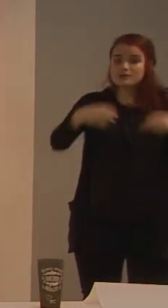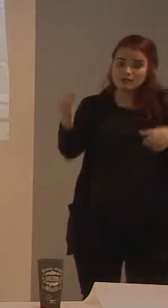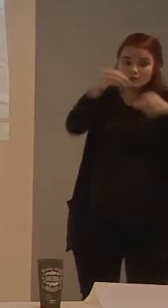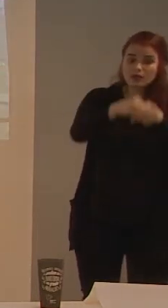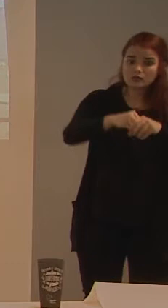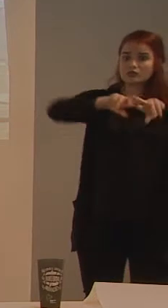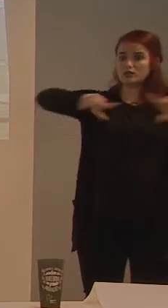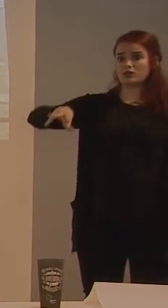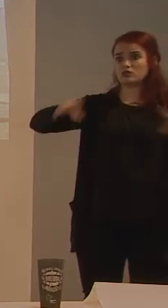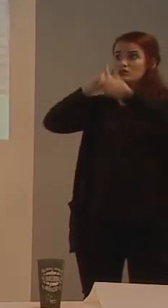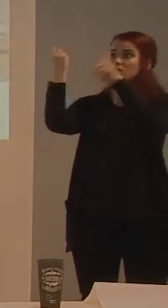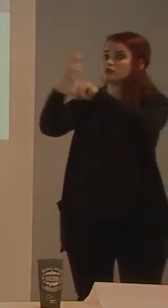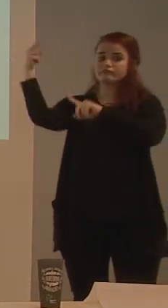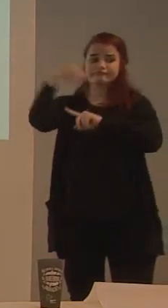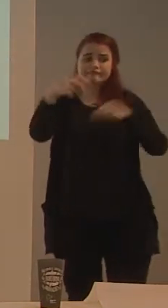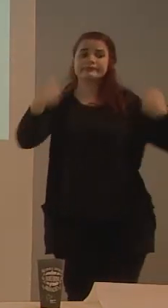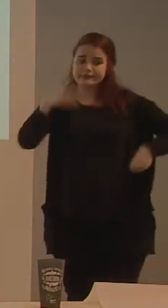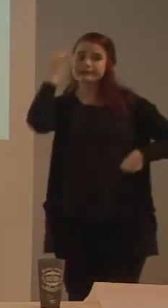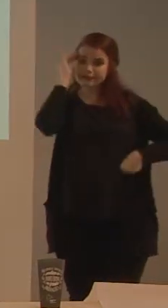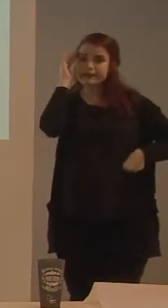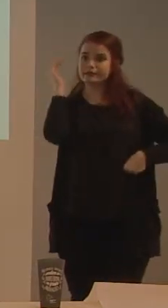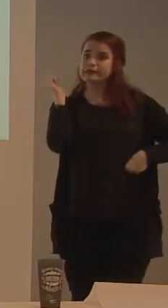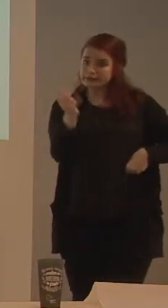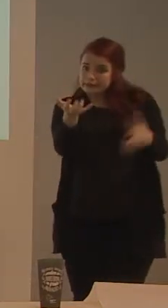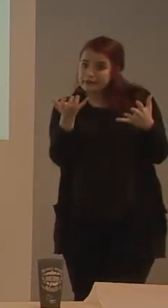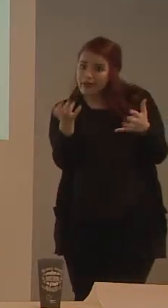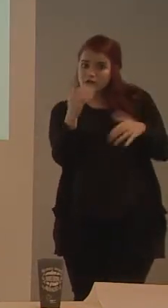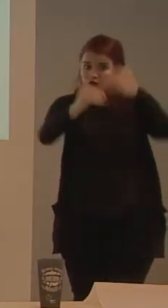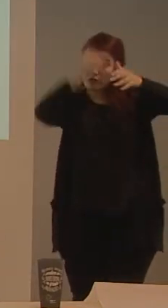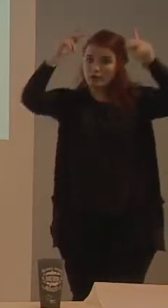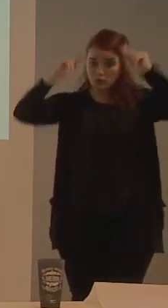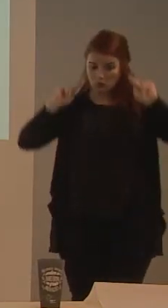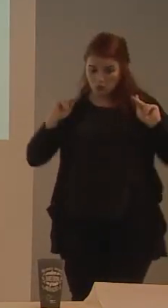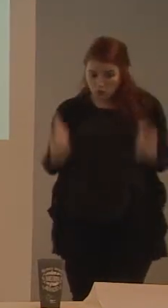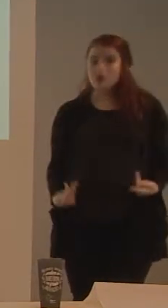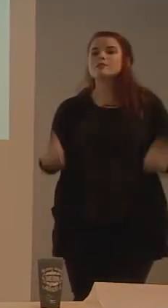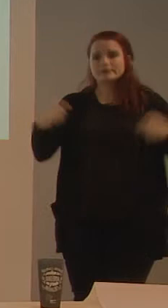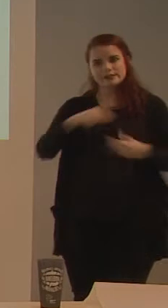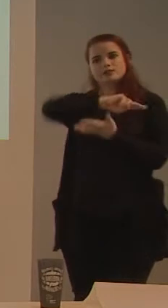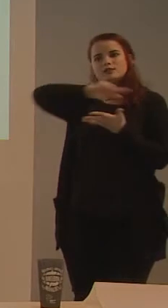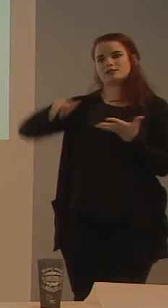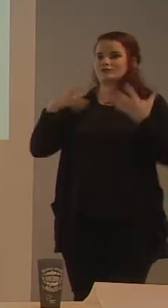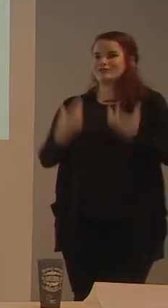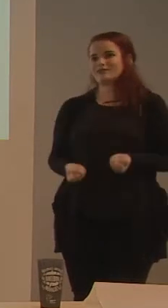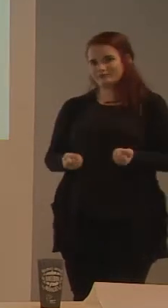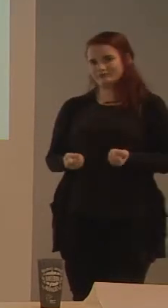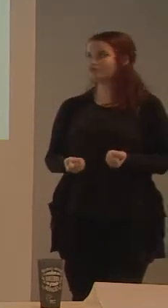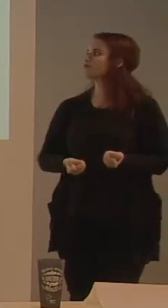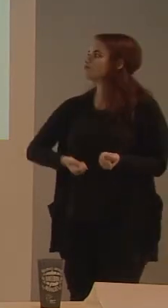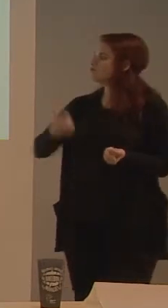a necessidade de aliar entretenimento e desenvolvimento pessoal. Para dar conta dessas três comunidades,